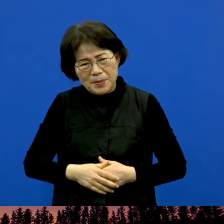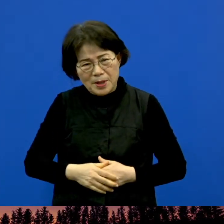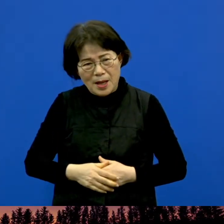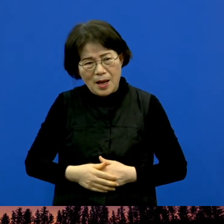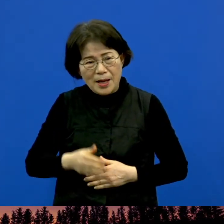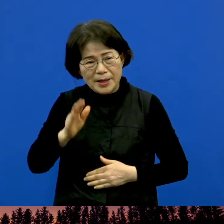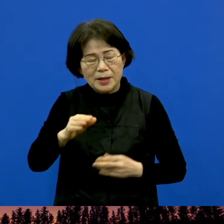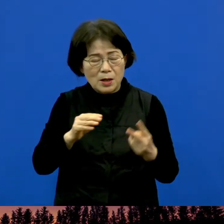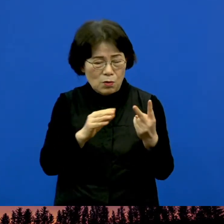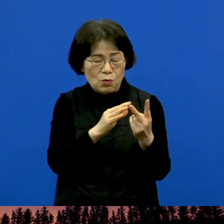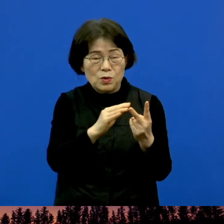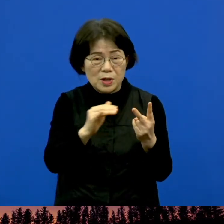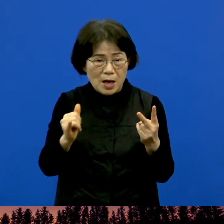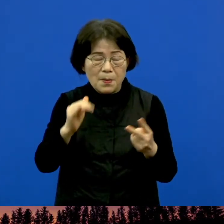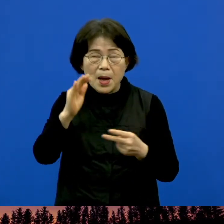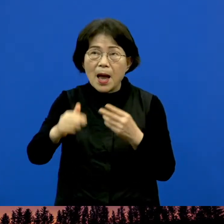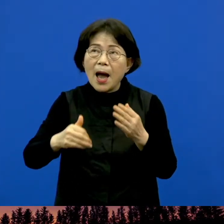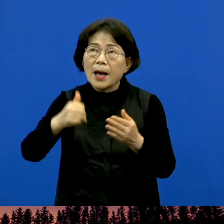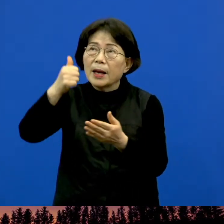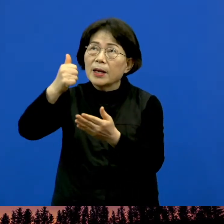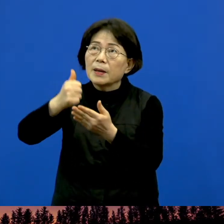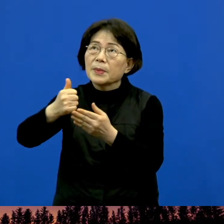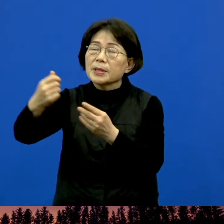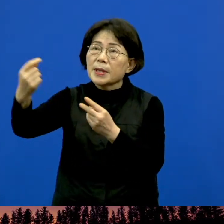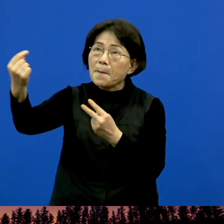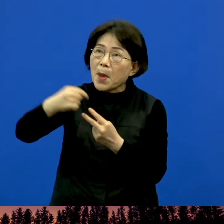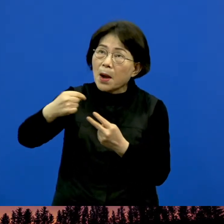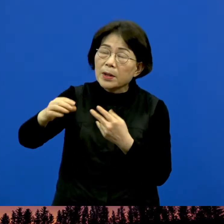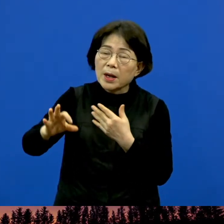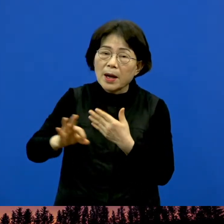근데 브살렐과 오홀리압은 하나님의 지시에 민감했다.